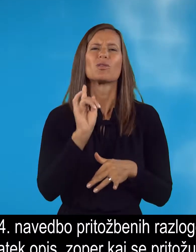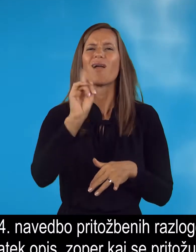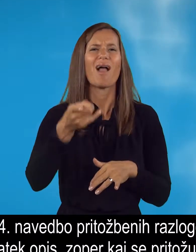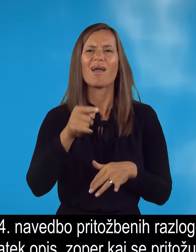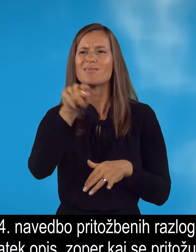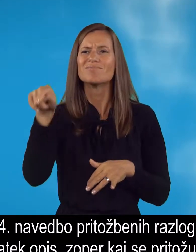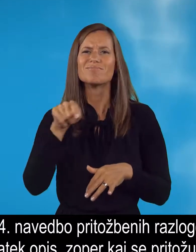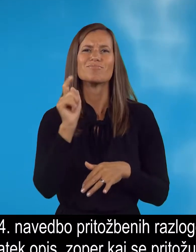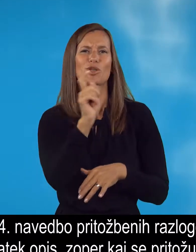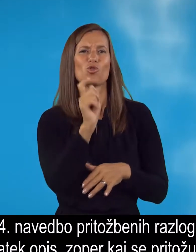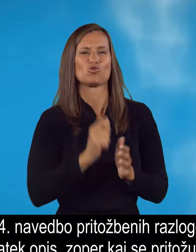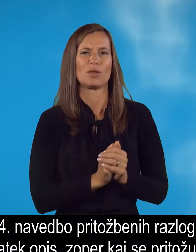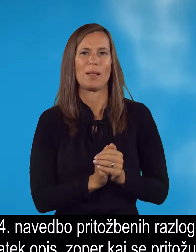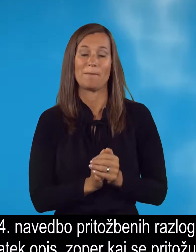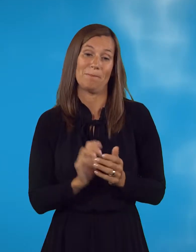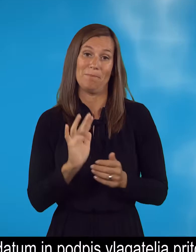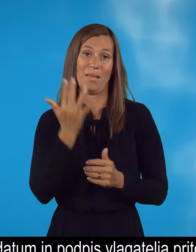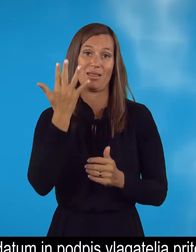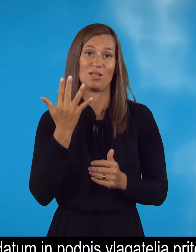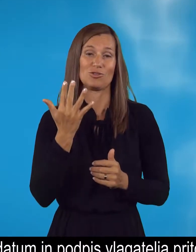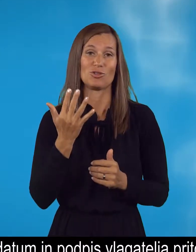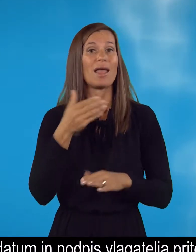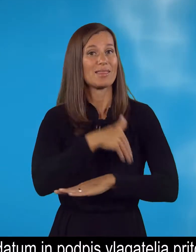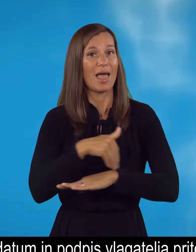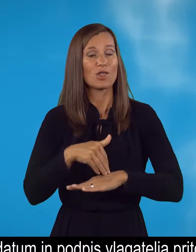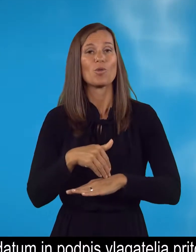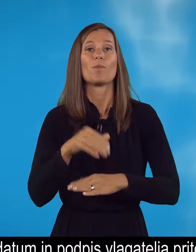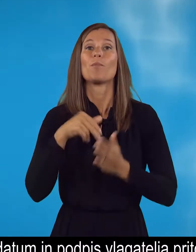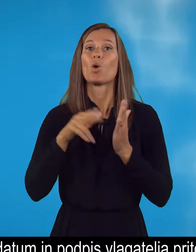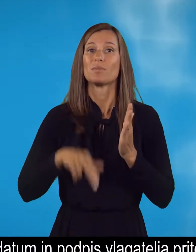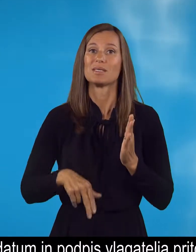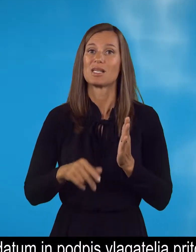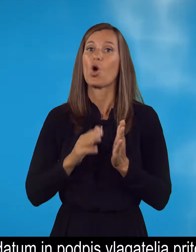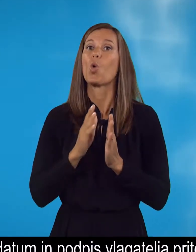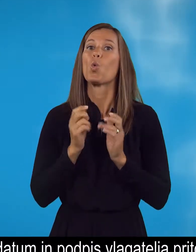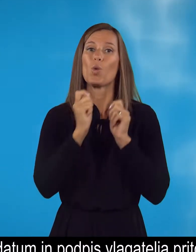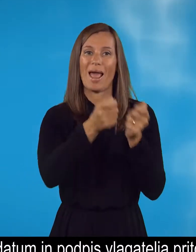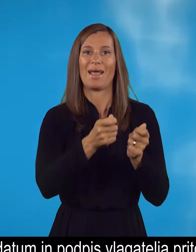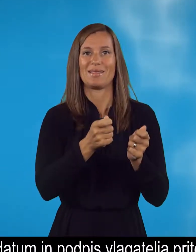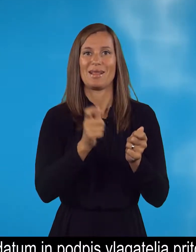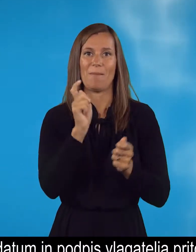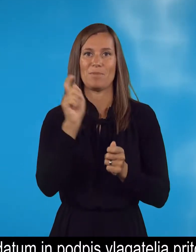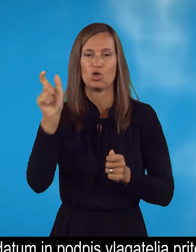pritožujete. Petič, datum in podpis vlagatelja pritožbe.